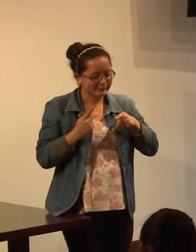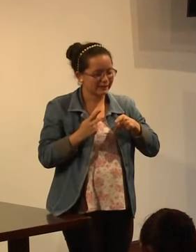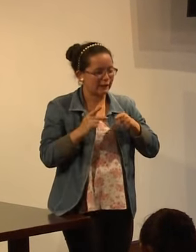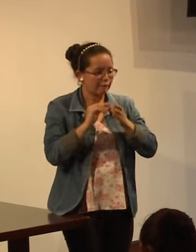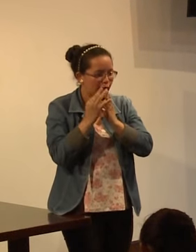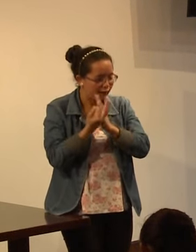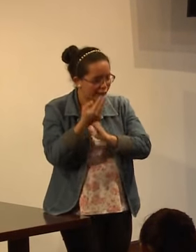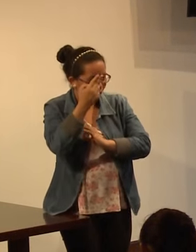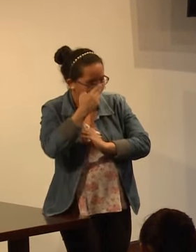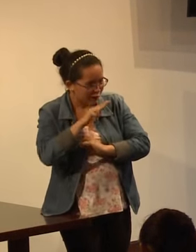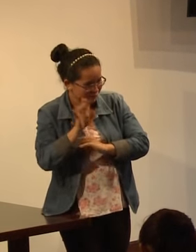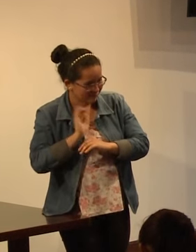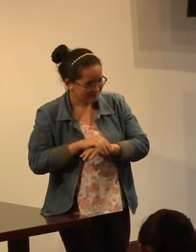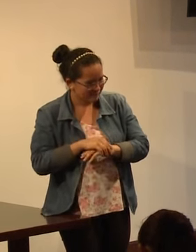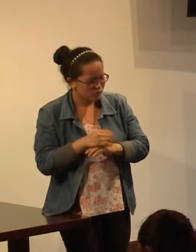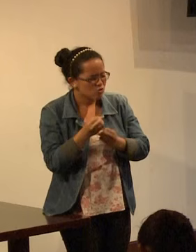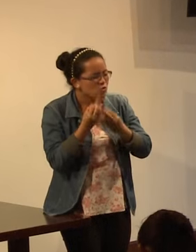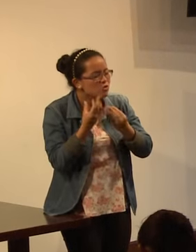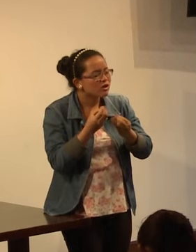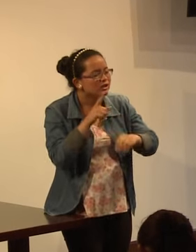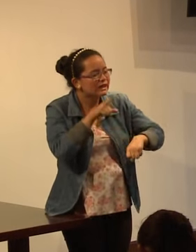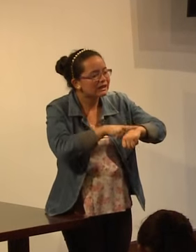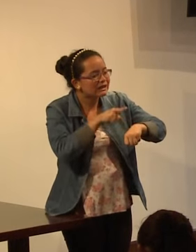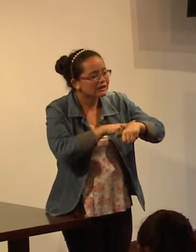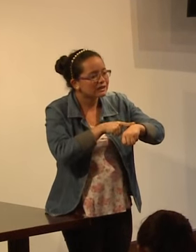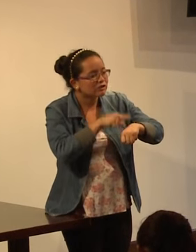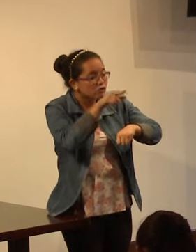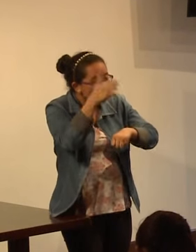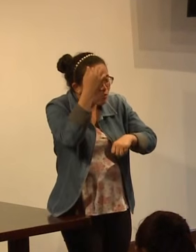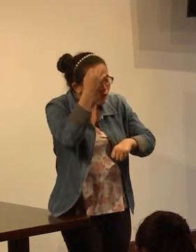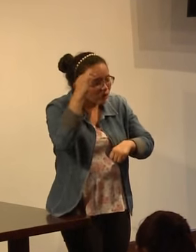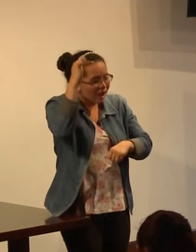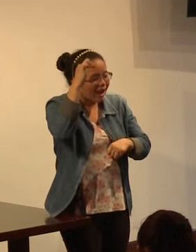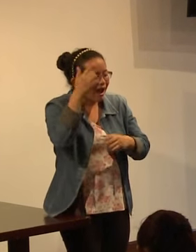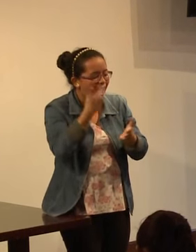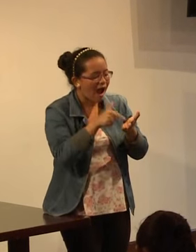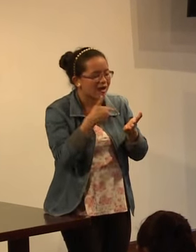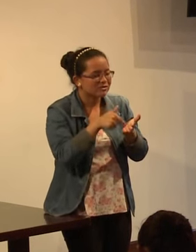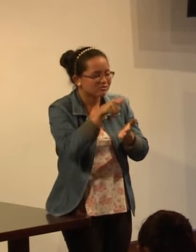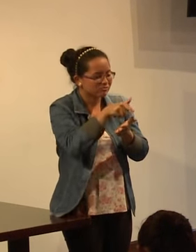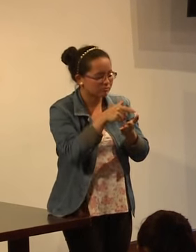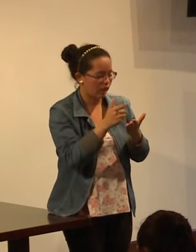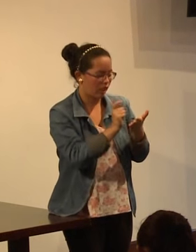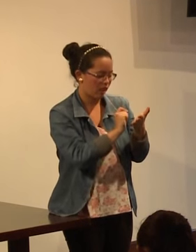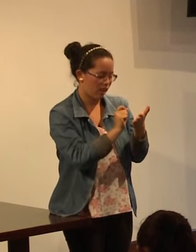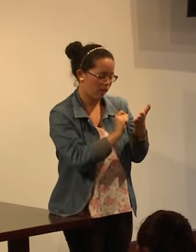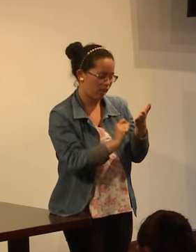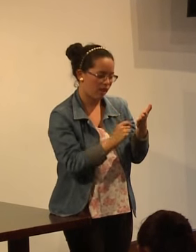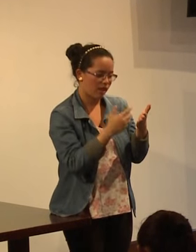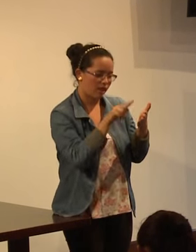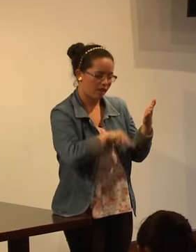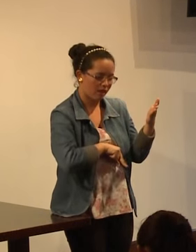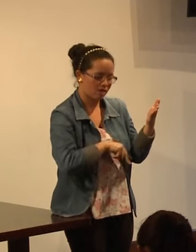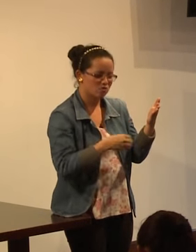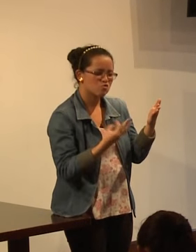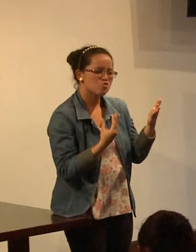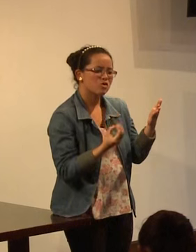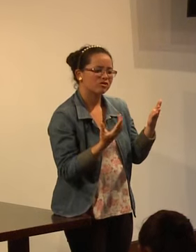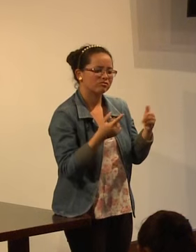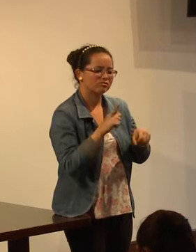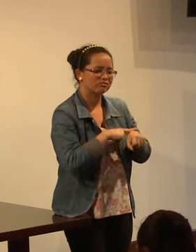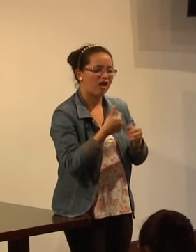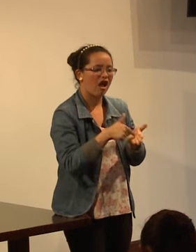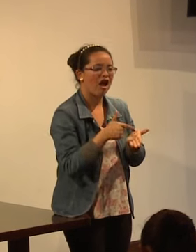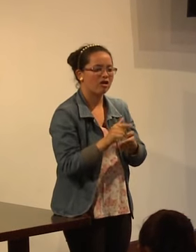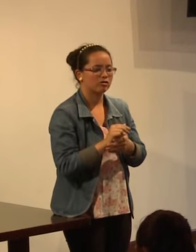con mi familia, con todo eso, ¿cuánto tiempo profesional me gasto yo leyendo y escribiendo? ¿Cuánto produzco?